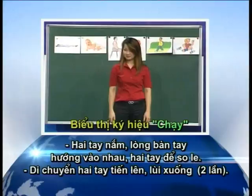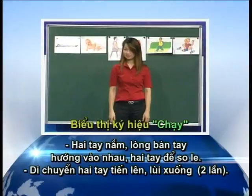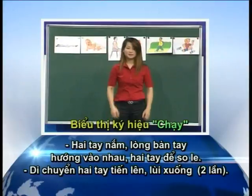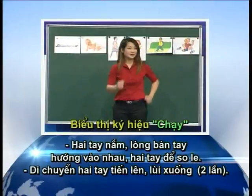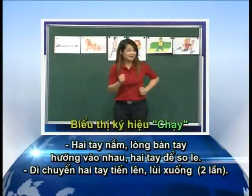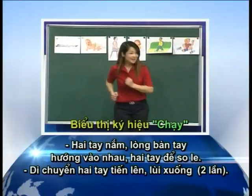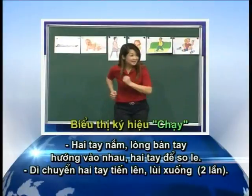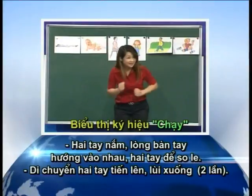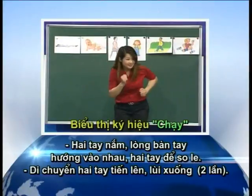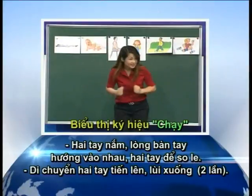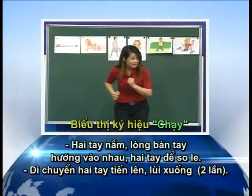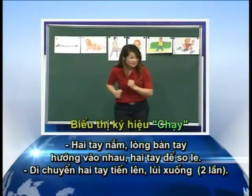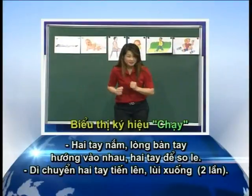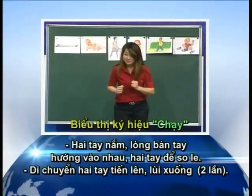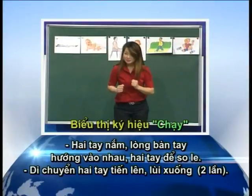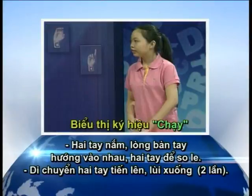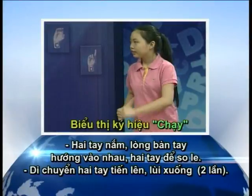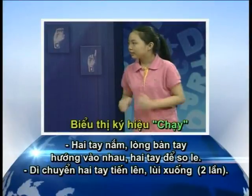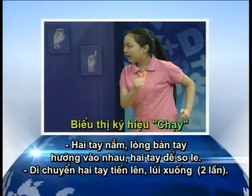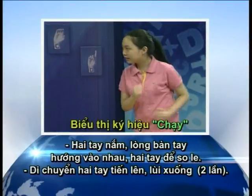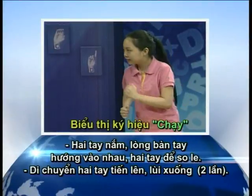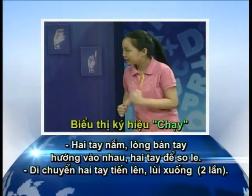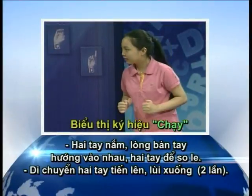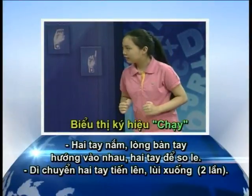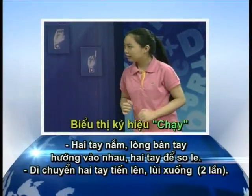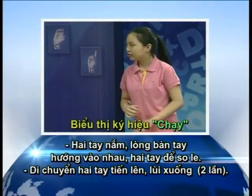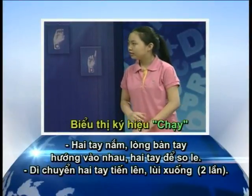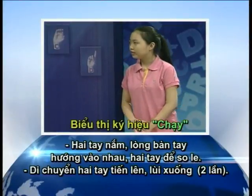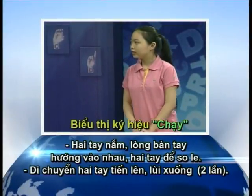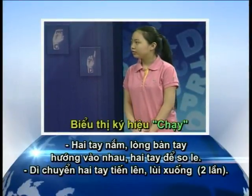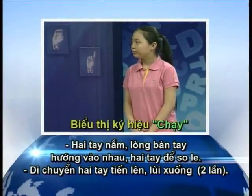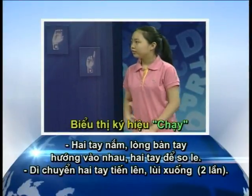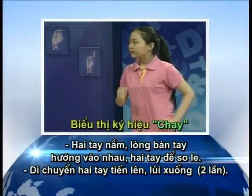xa le Động tác hai Di chuyển hai tay tiến lên lùi xuống hai lần